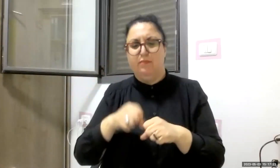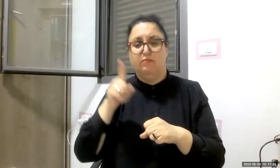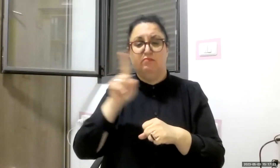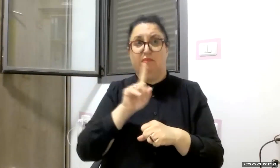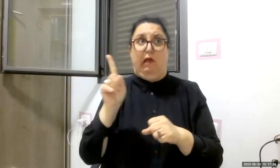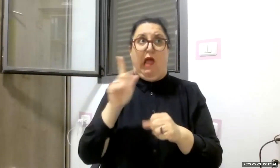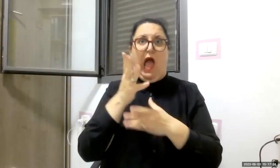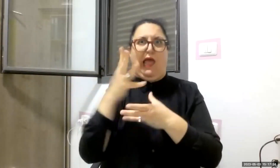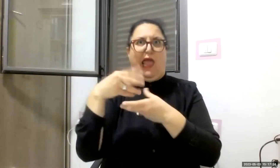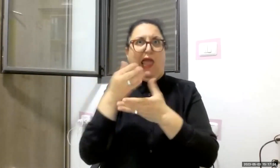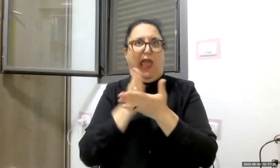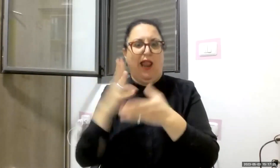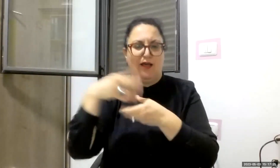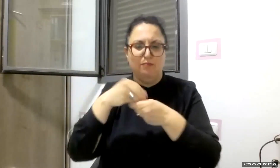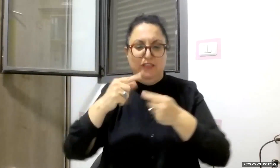והגנים עצמם הם פגומים,